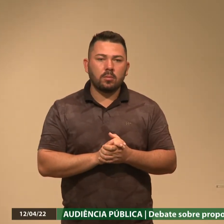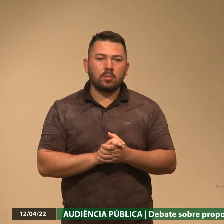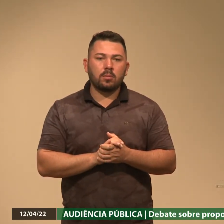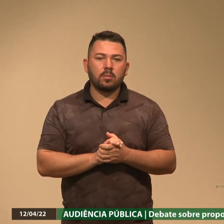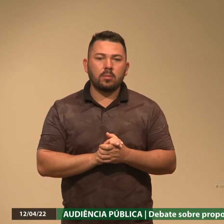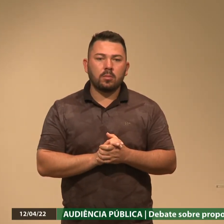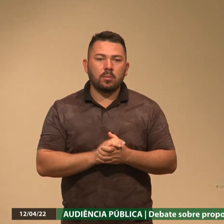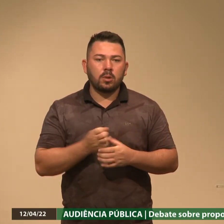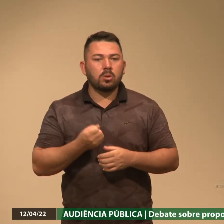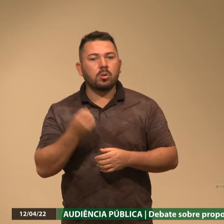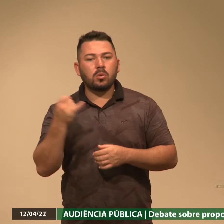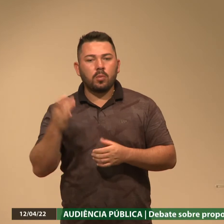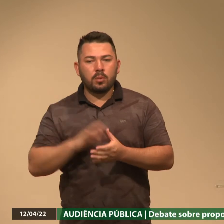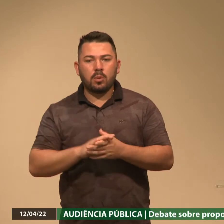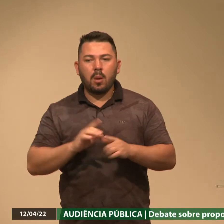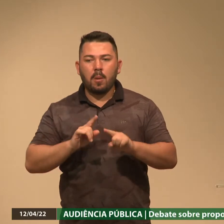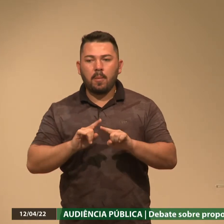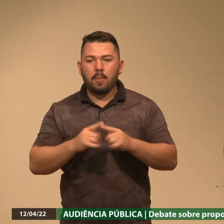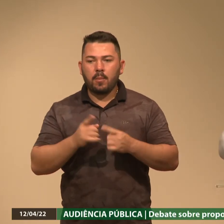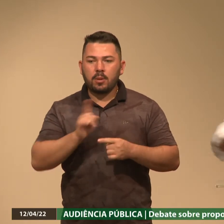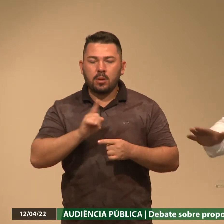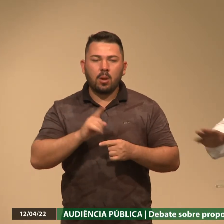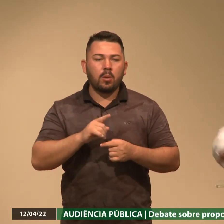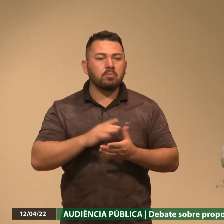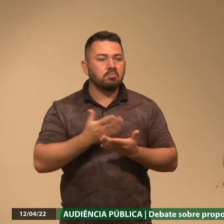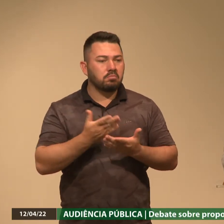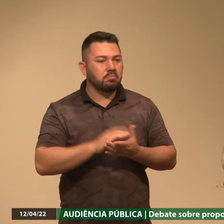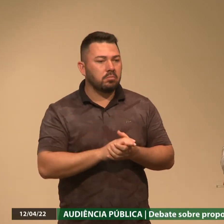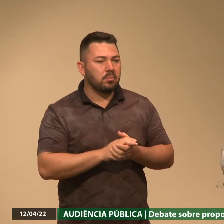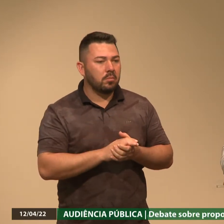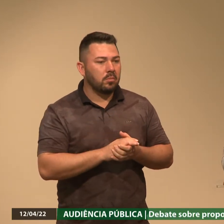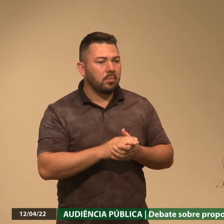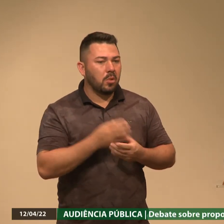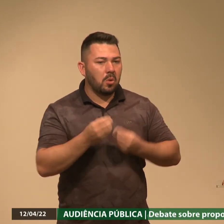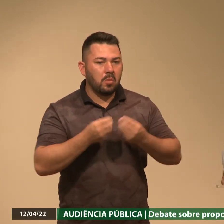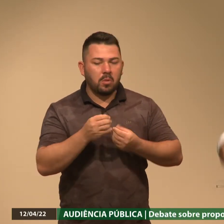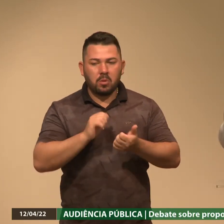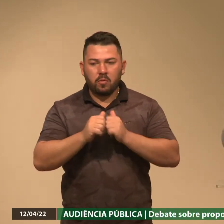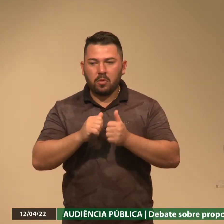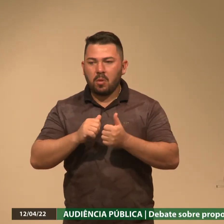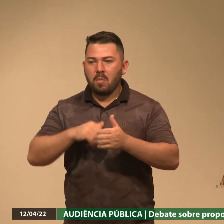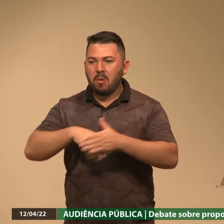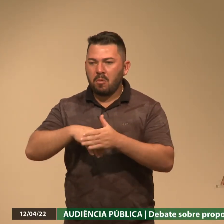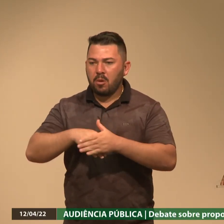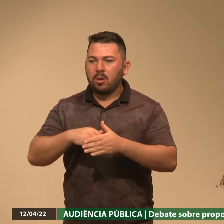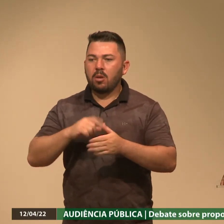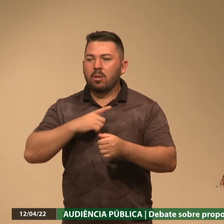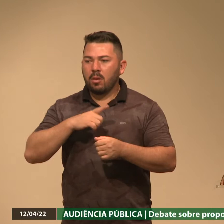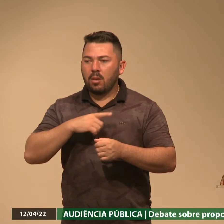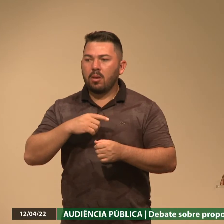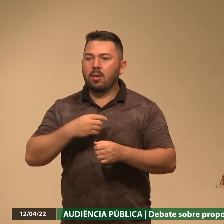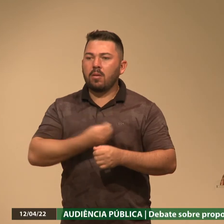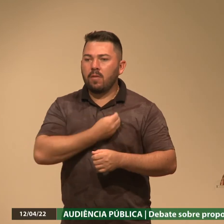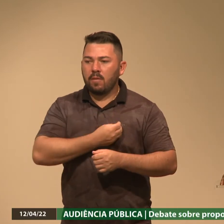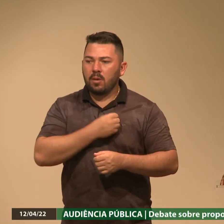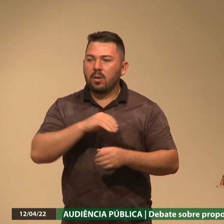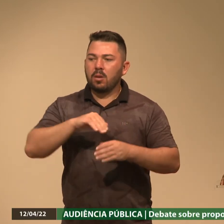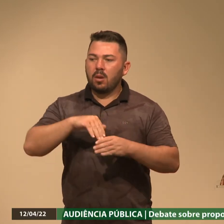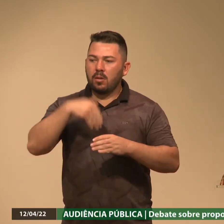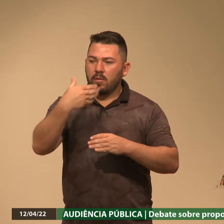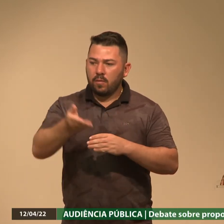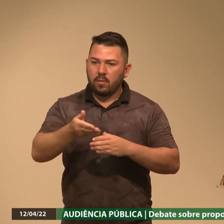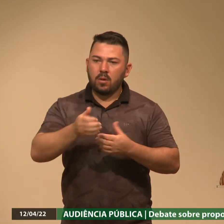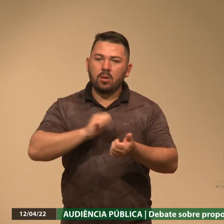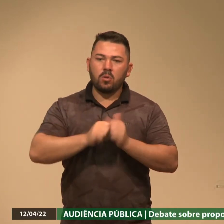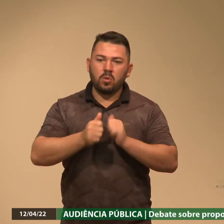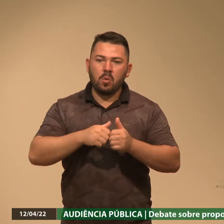cima de números e não em cima de preferencialista como disse não tenho nada contra o futebol mas existe vida inteligente fora de um